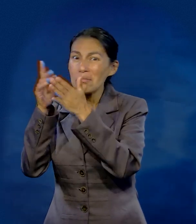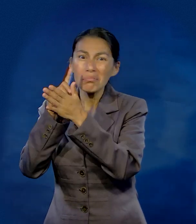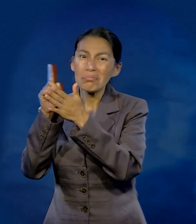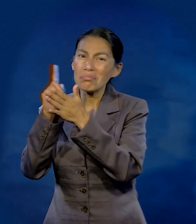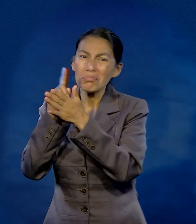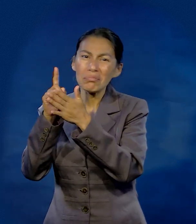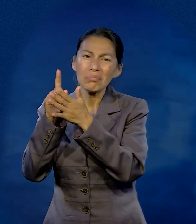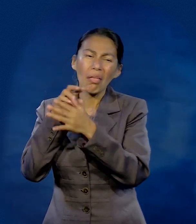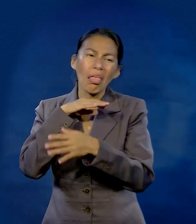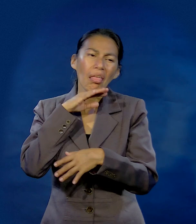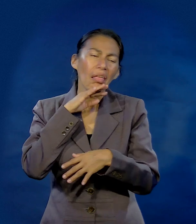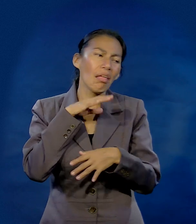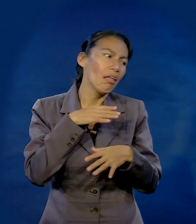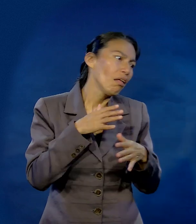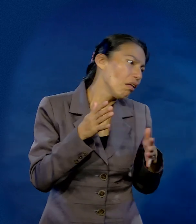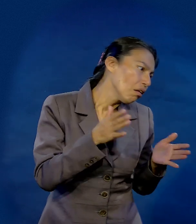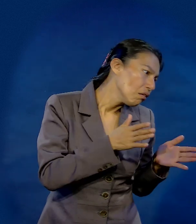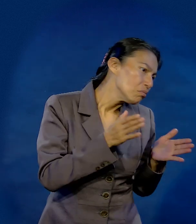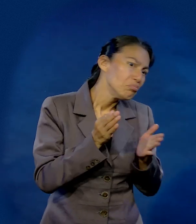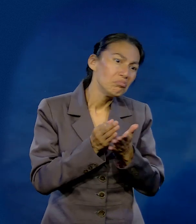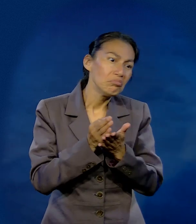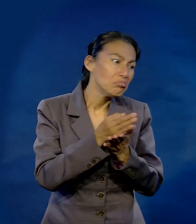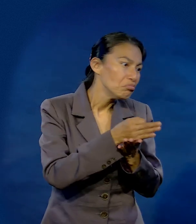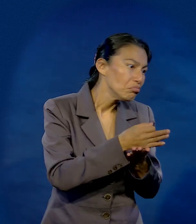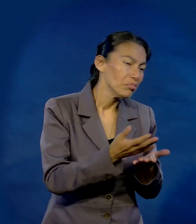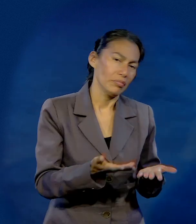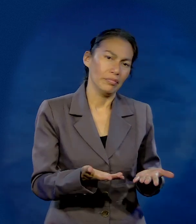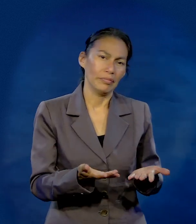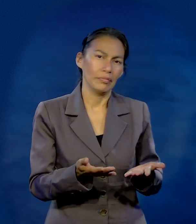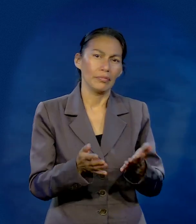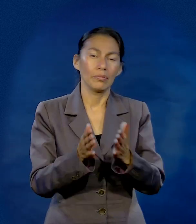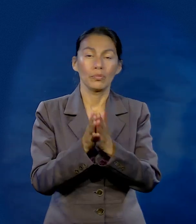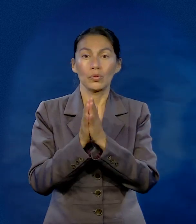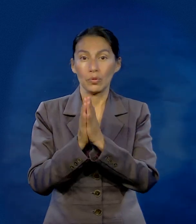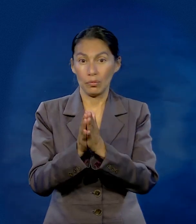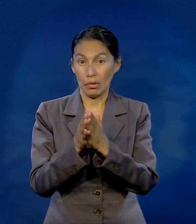religiosas a las que el Señor nos tenga que decir necios